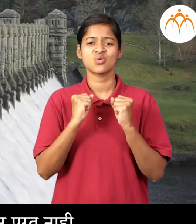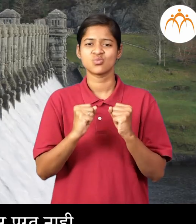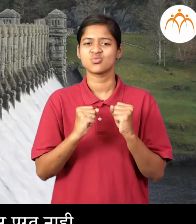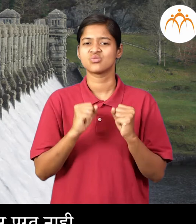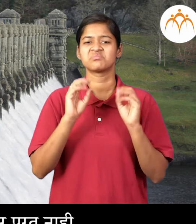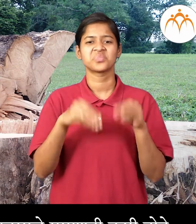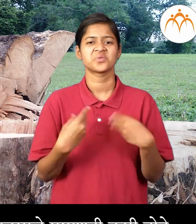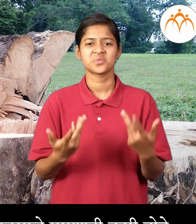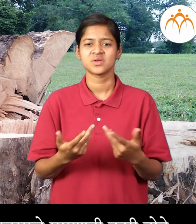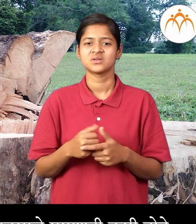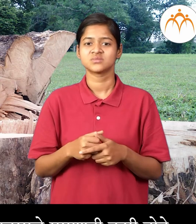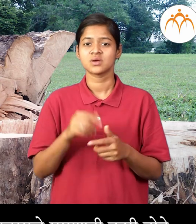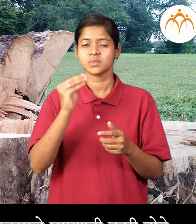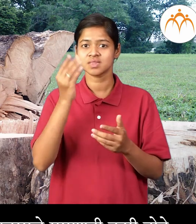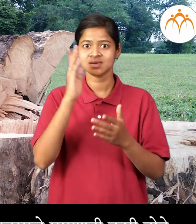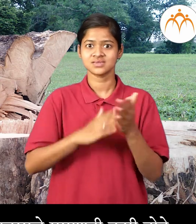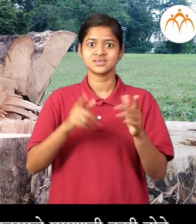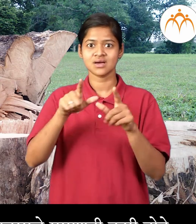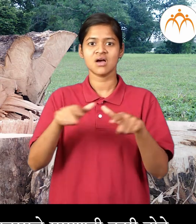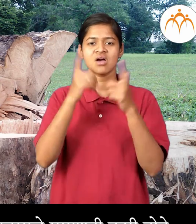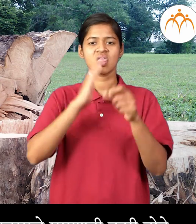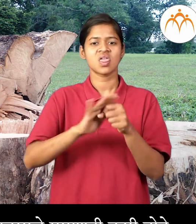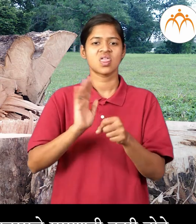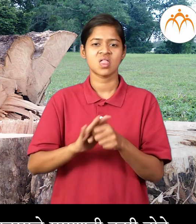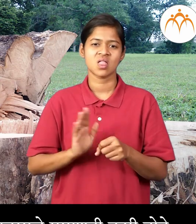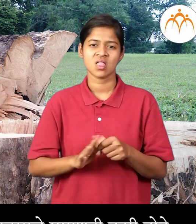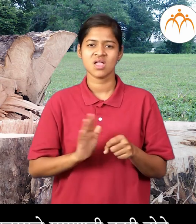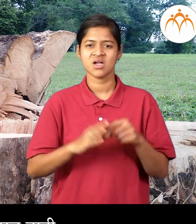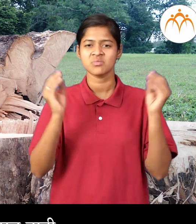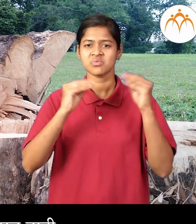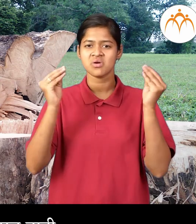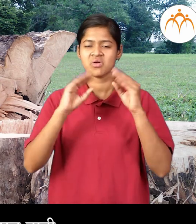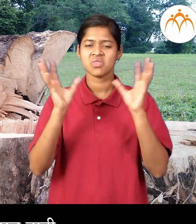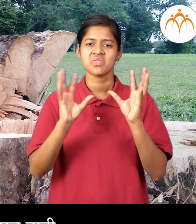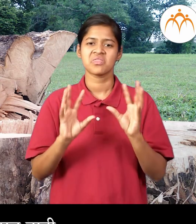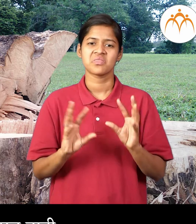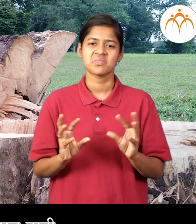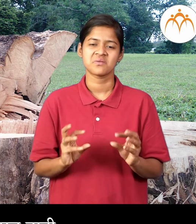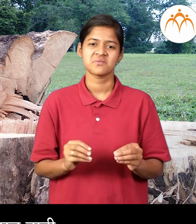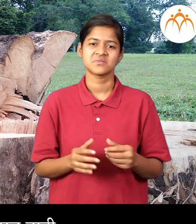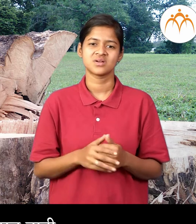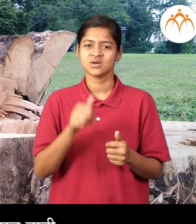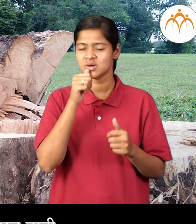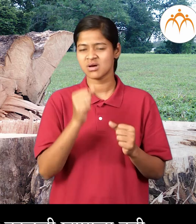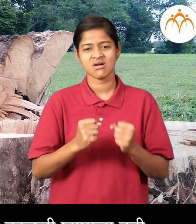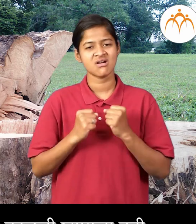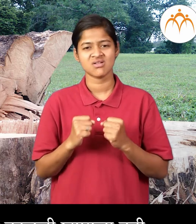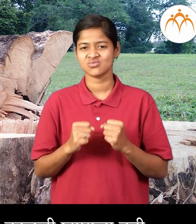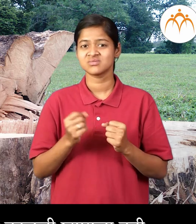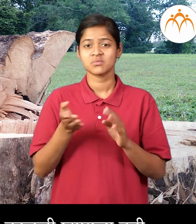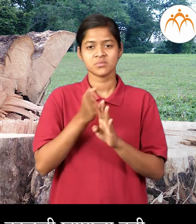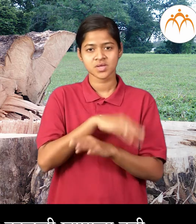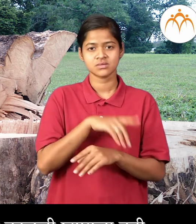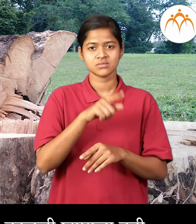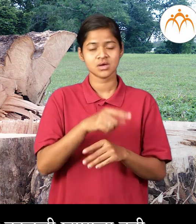नाही। काही ठीकान जाड तोडल्या मुले पावसासा प्रमाण ही कमी होता। त्या मुले ही पाणी पूरत ने। आशा वेली आपन